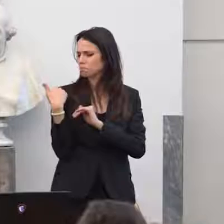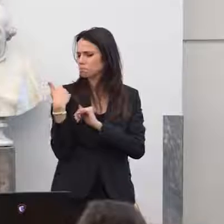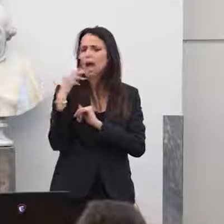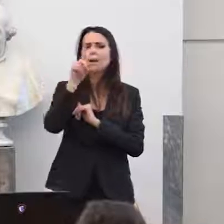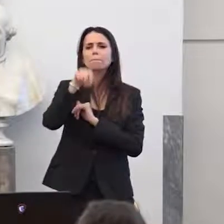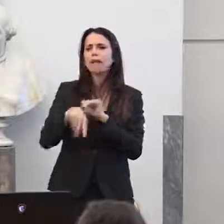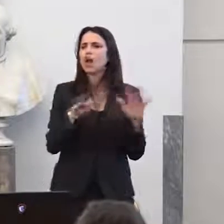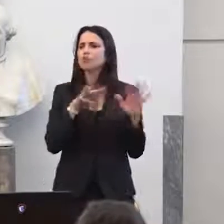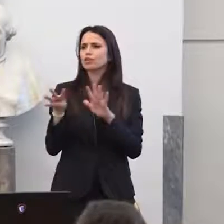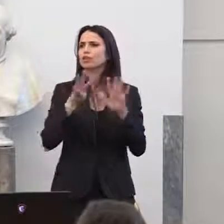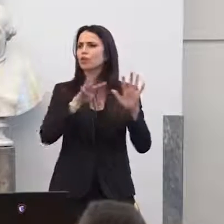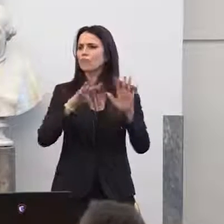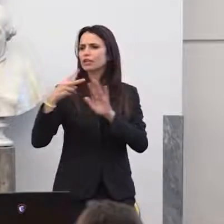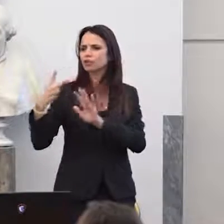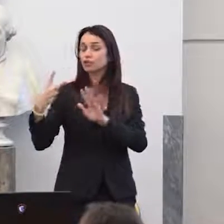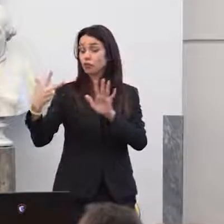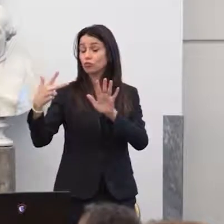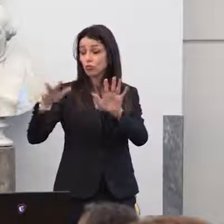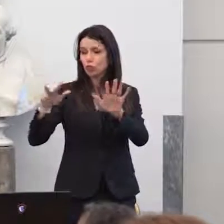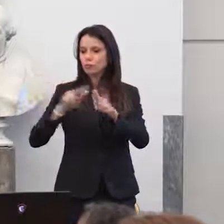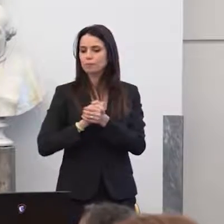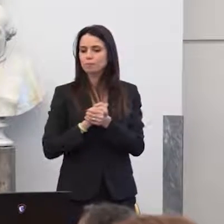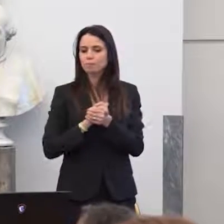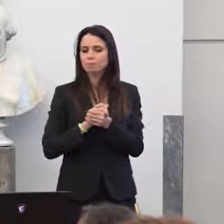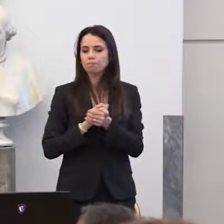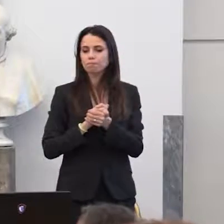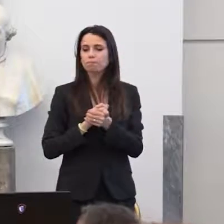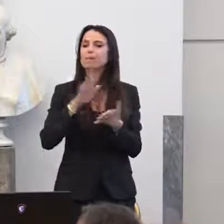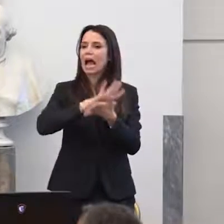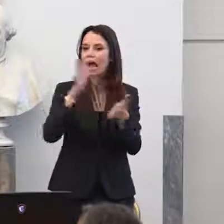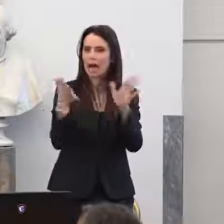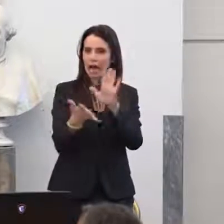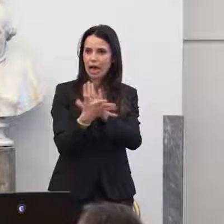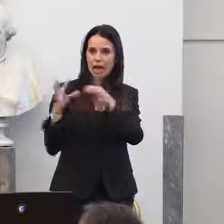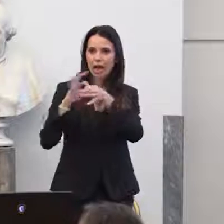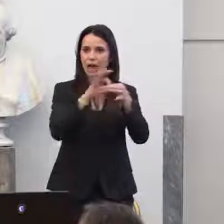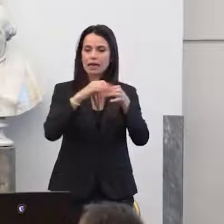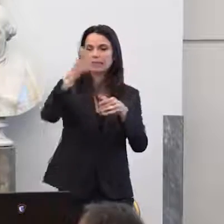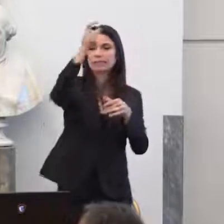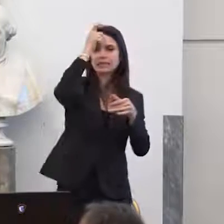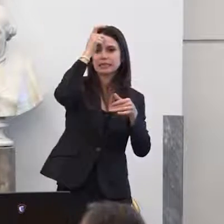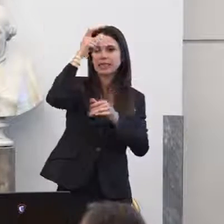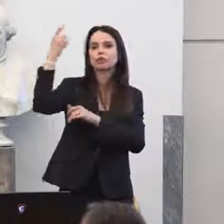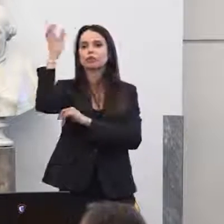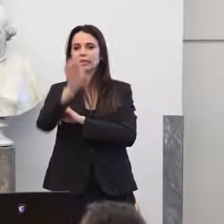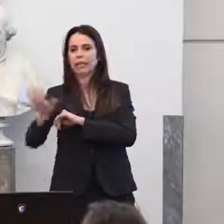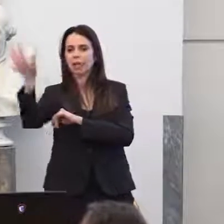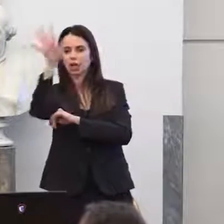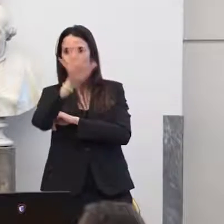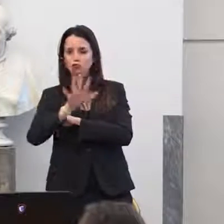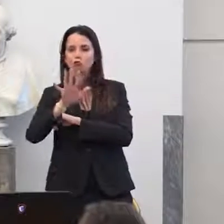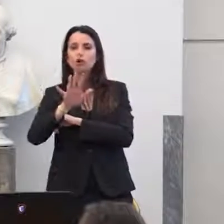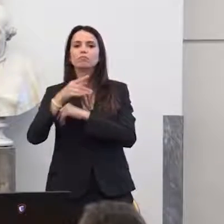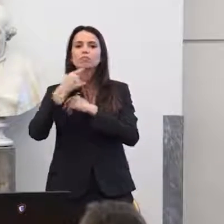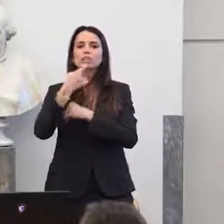che questo atto della conferenza Stato-Regioni definisce cos'è una grave cerebrolesione, cioè sono quelle